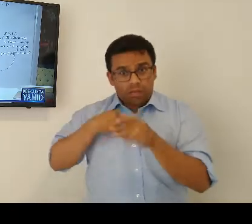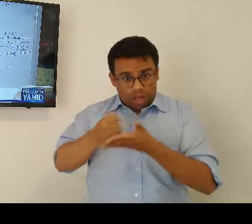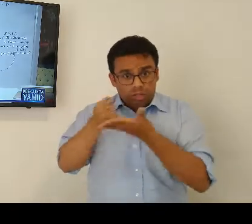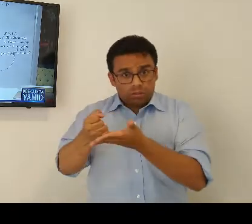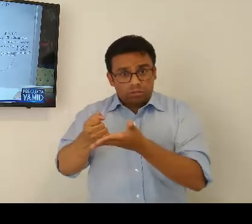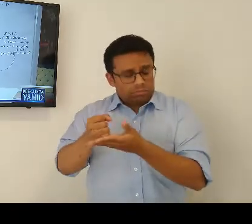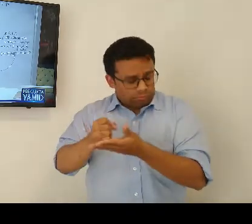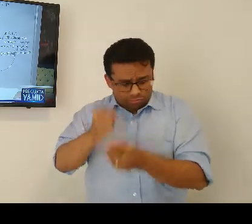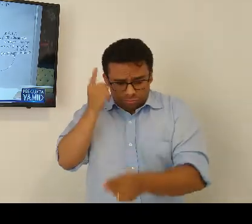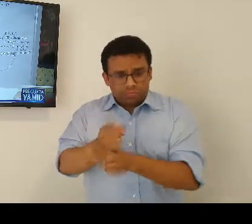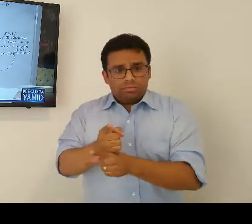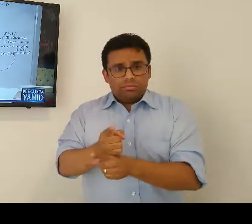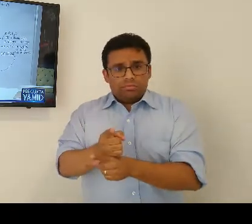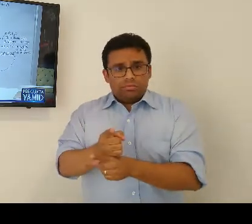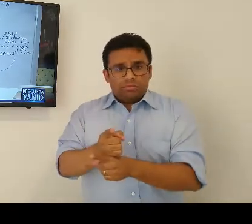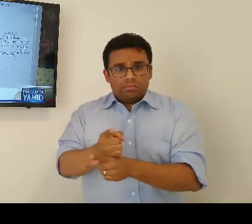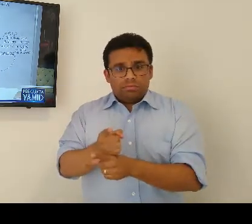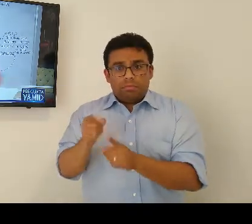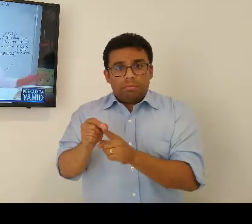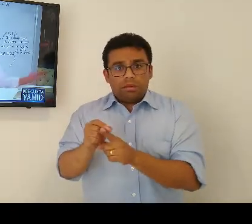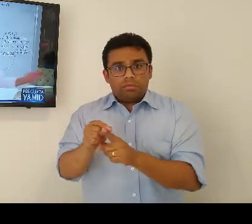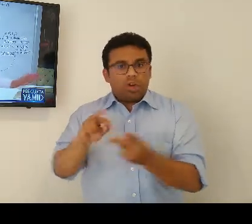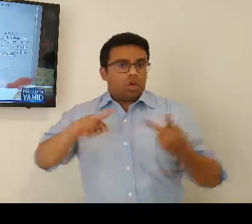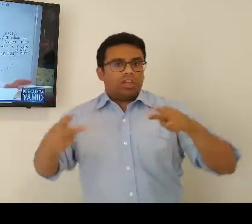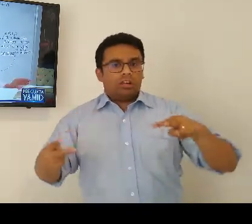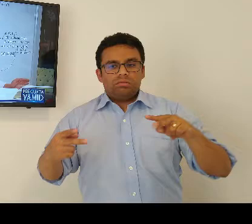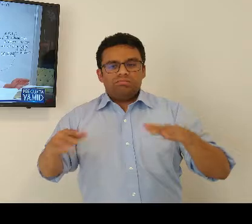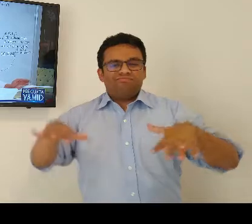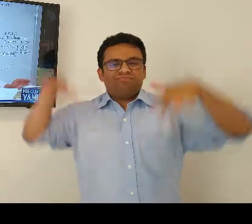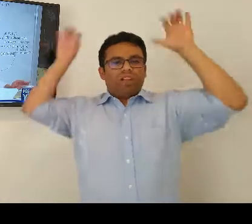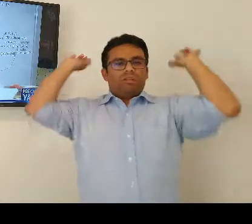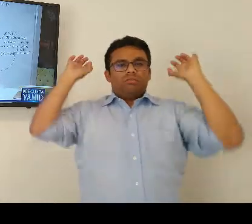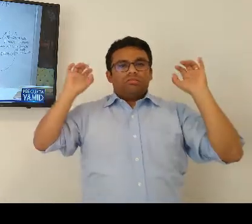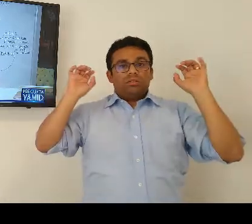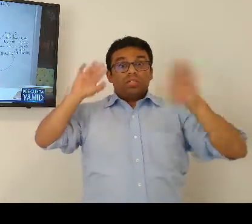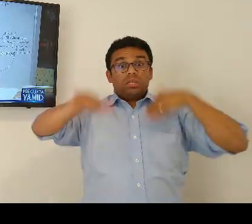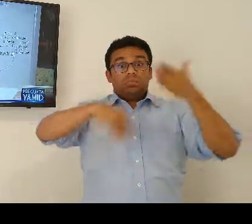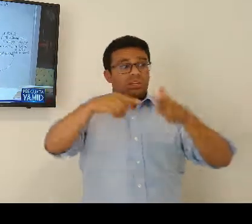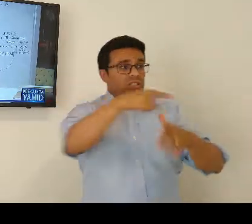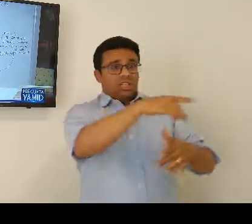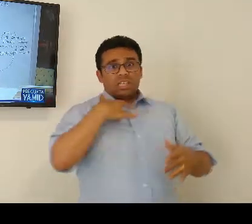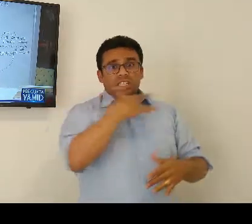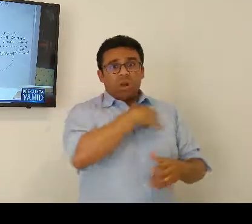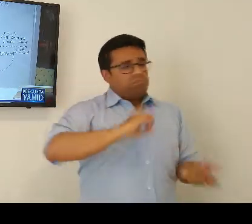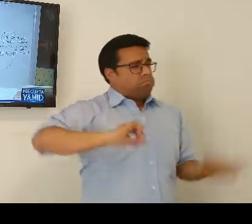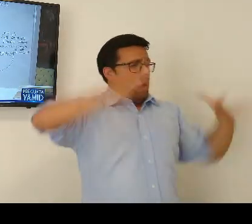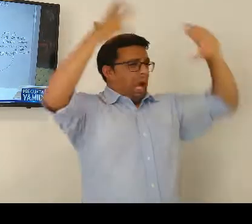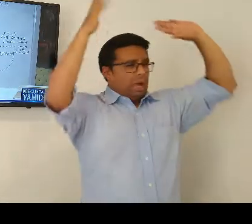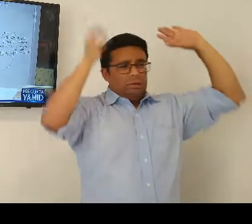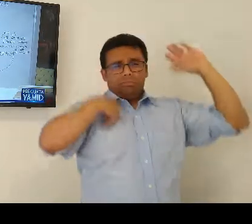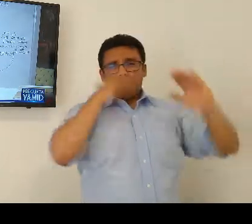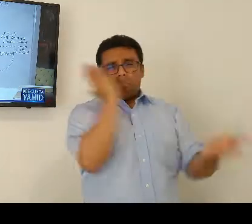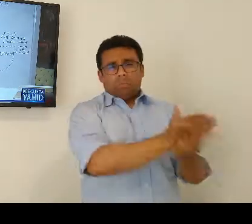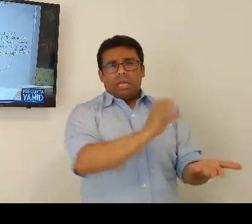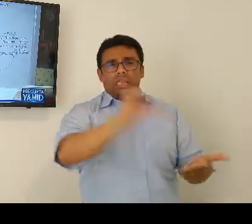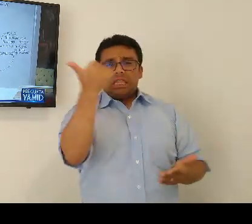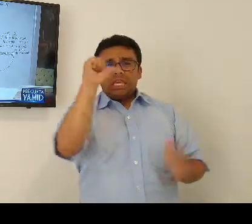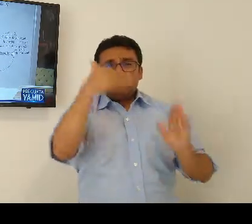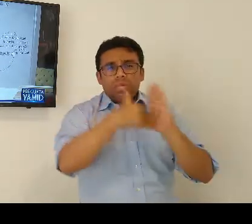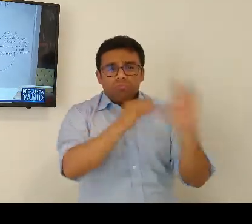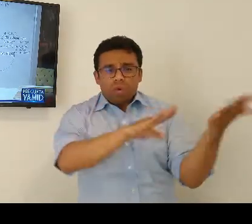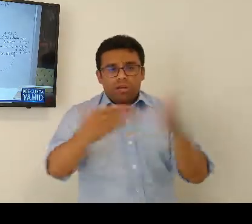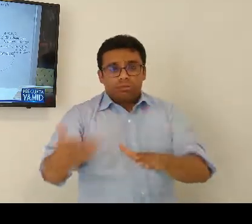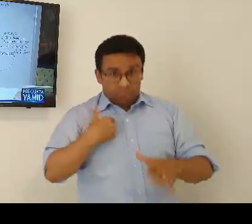es decir que no hacemos eso, pero pagamos el precio de que colapse todo el sistema de salud pública y tengamos más de 10.000 muertos. Nadie quiere ese